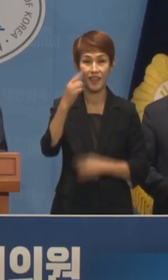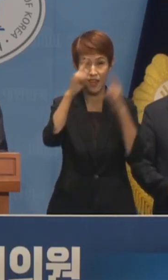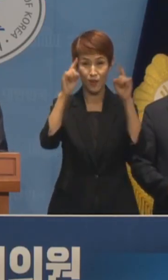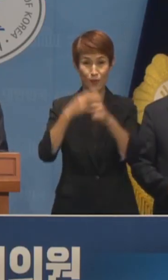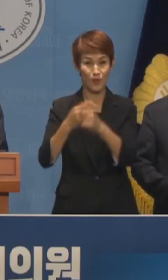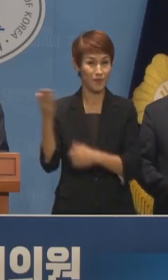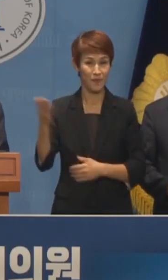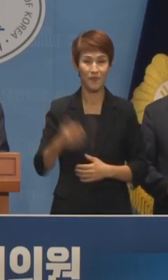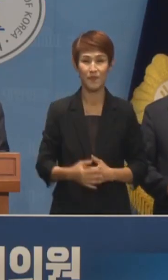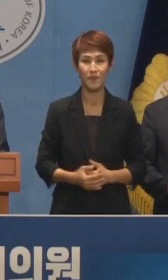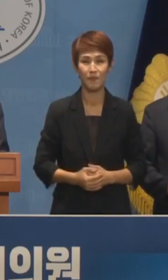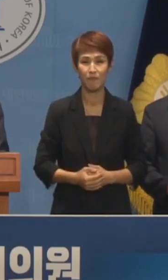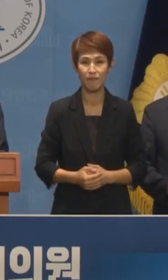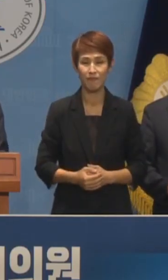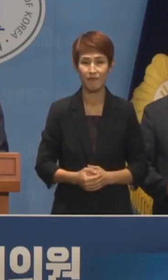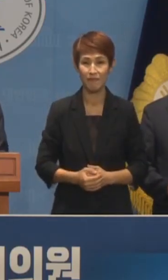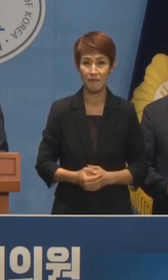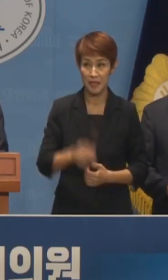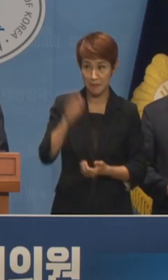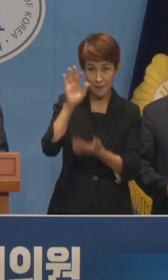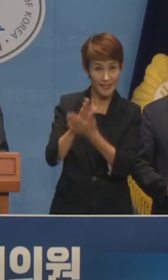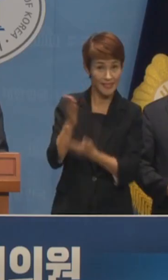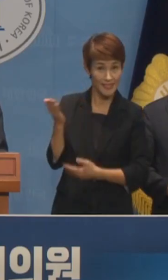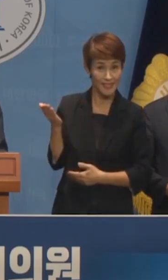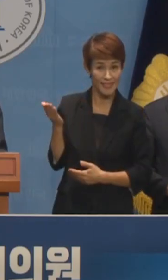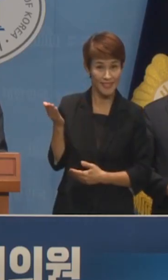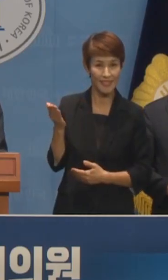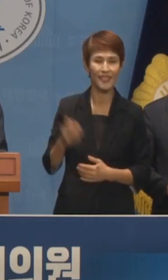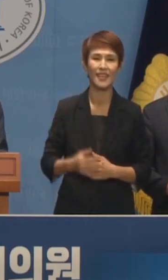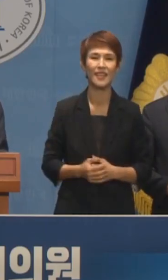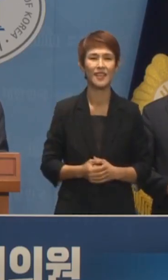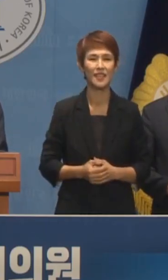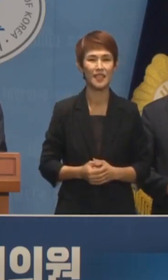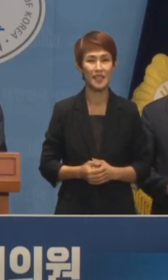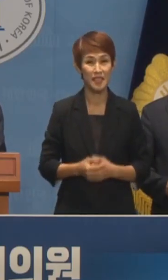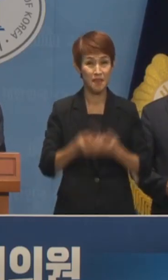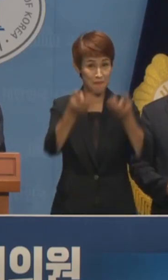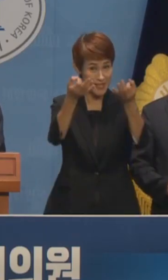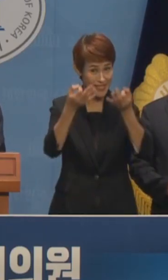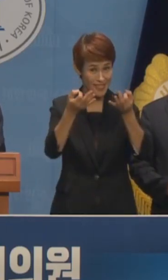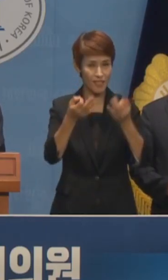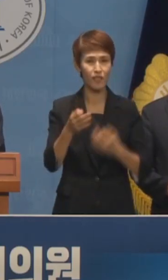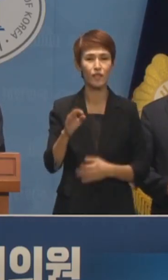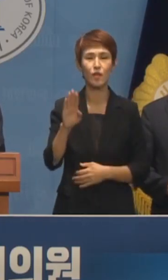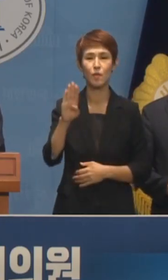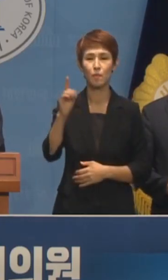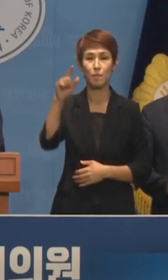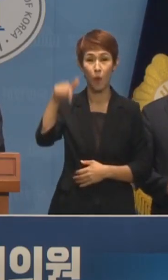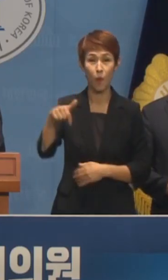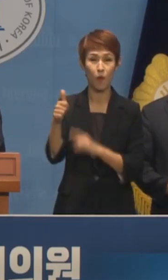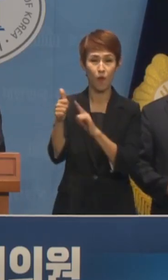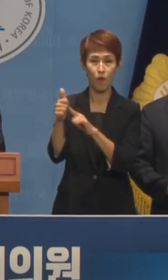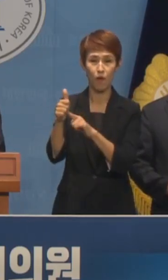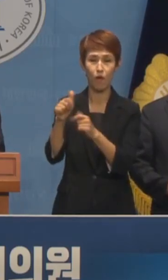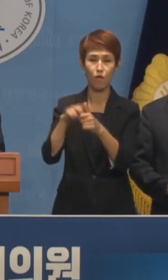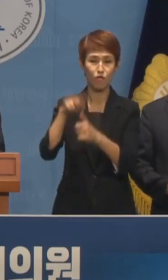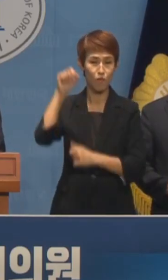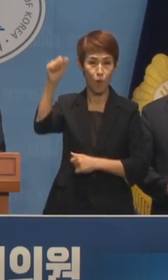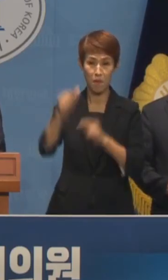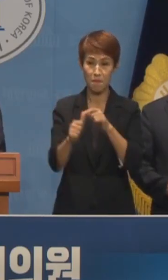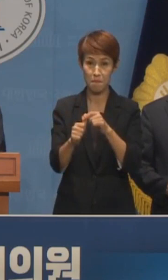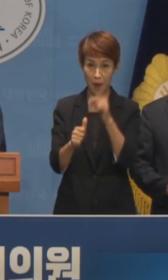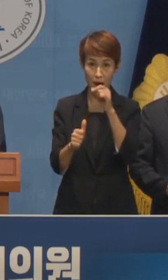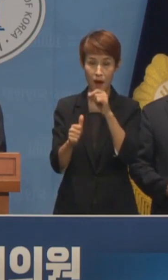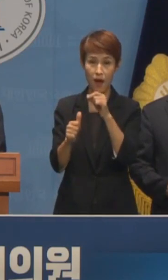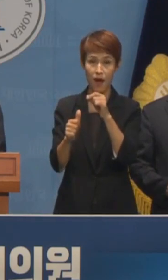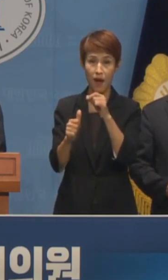보셨죠? 한번 이번 복귀왕 후보가 당선이 된 이후로